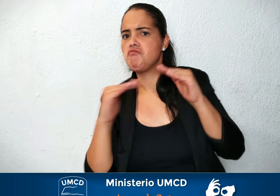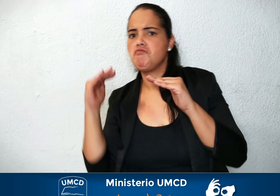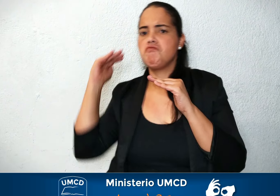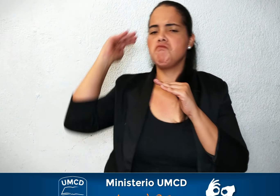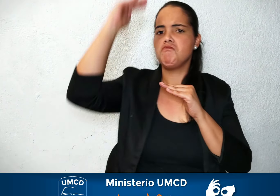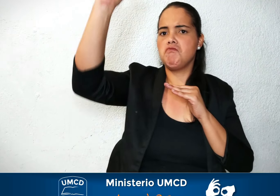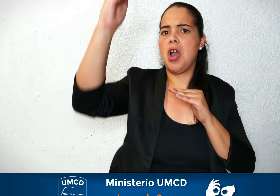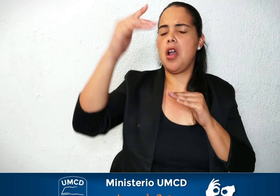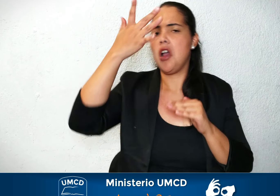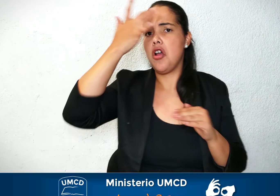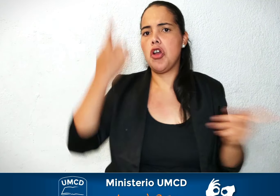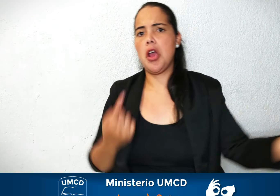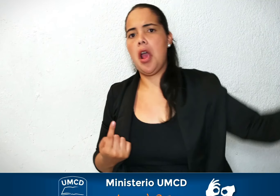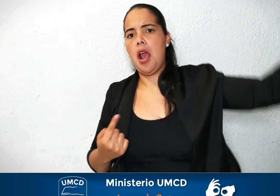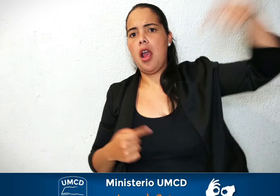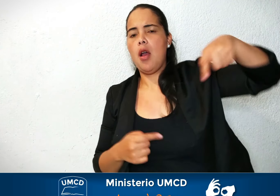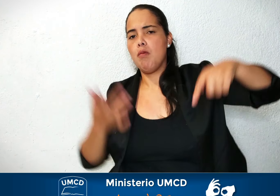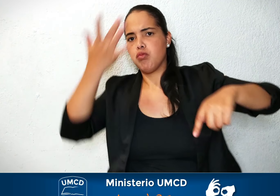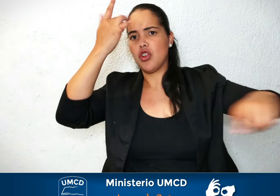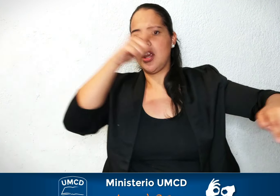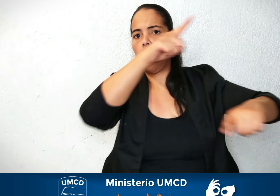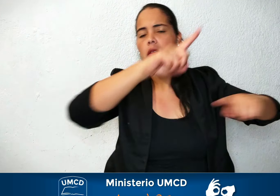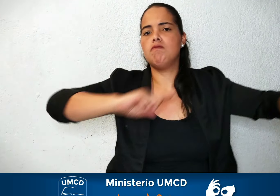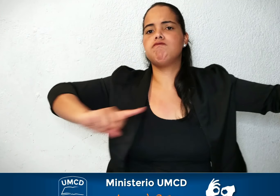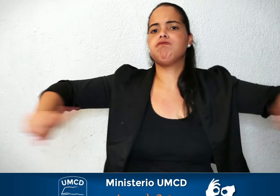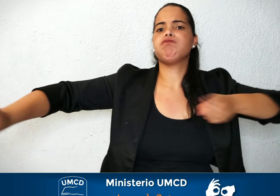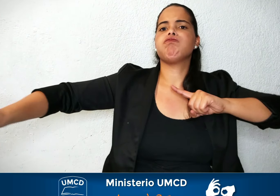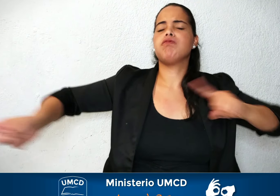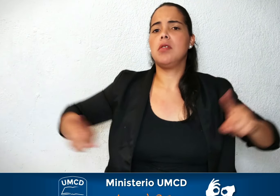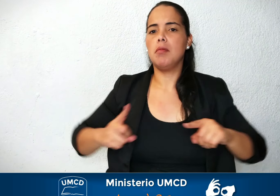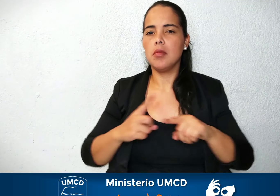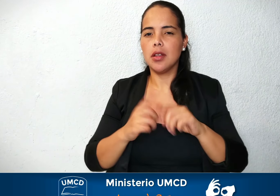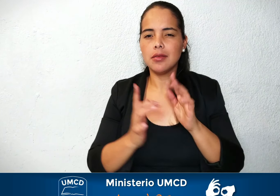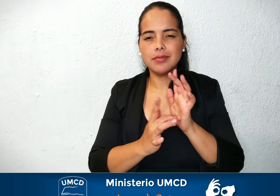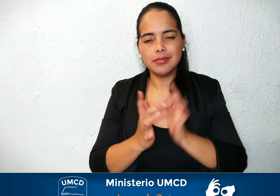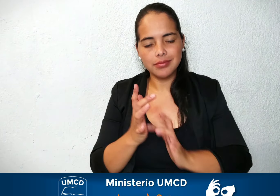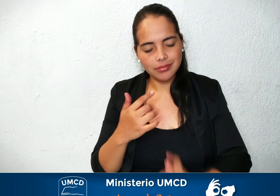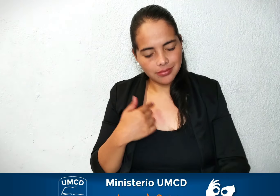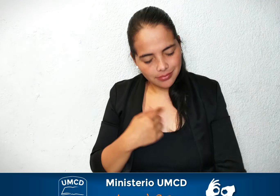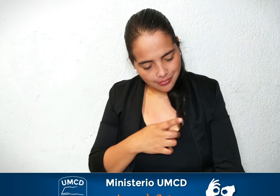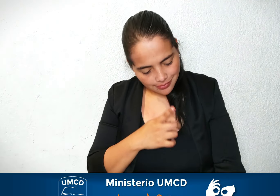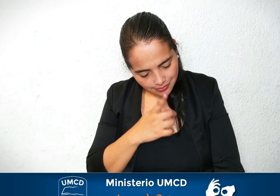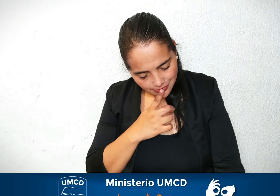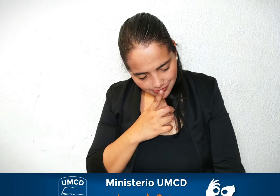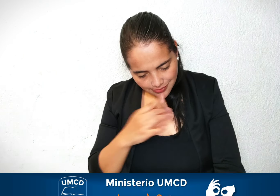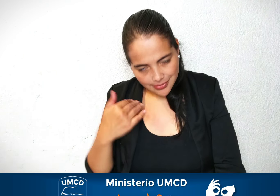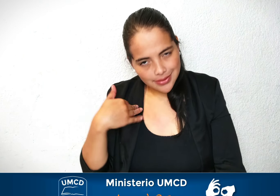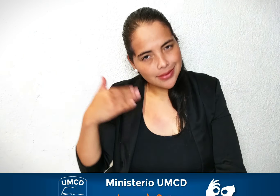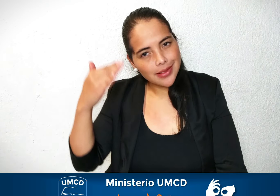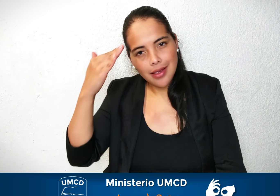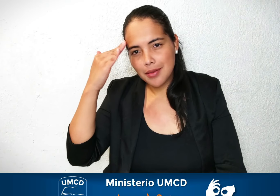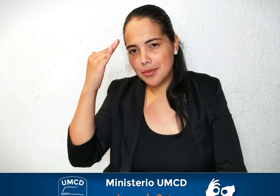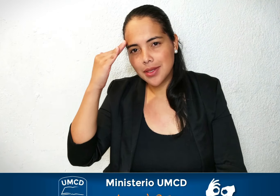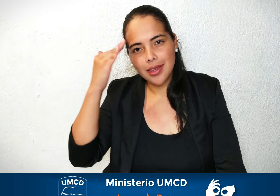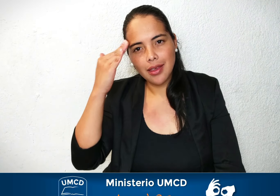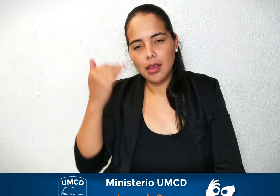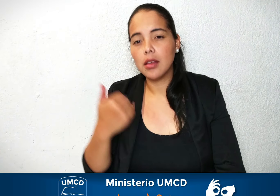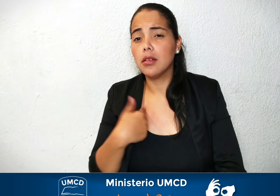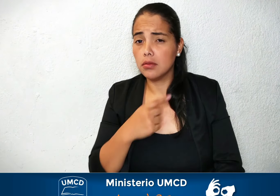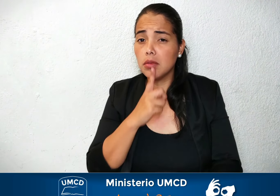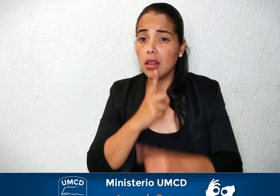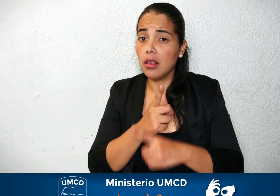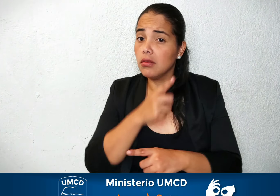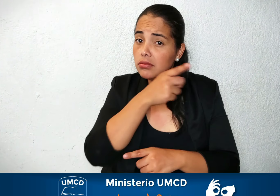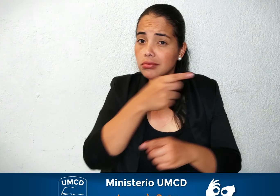vez como siervo. Él venía a dar su vida por el hombre. Así es que ninguna de las dos acusaciones